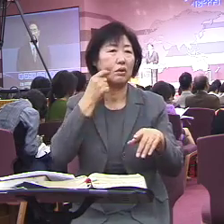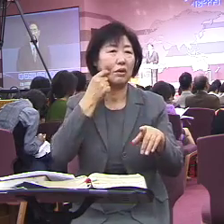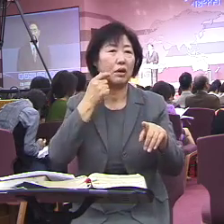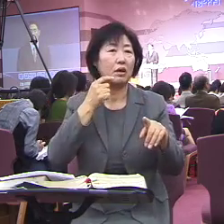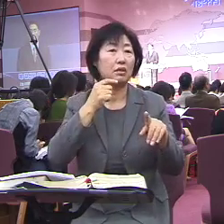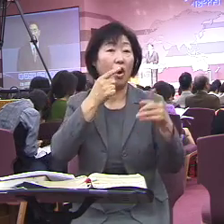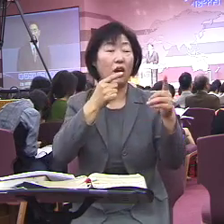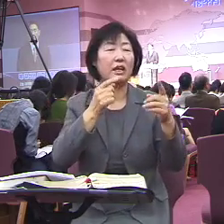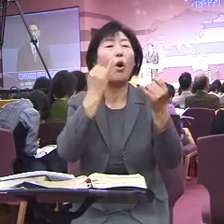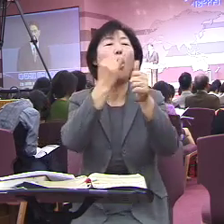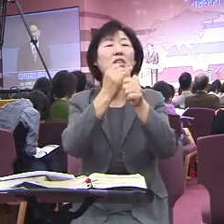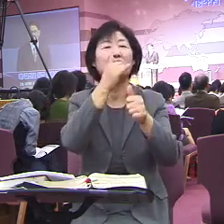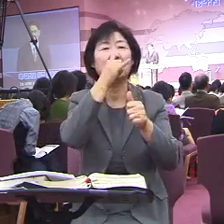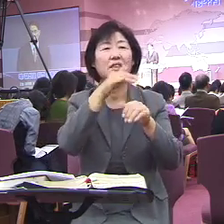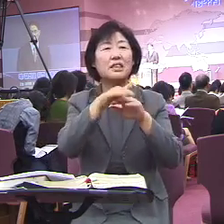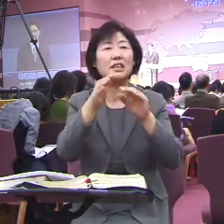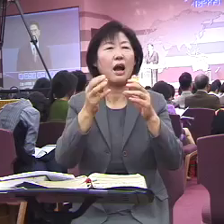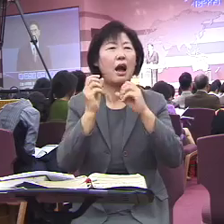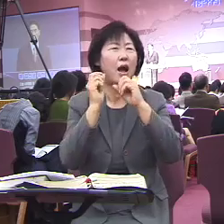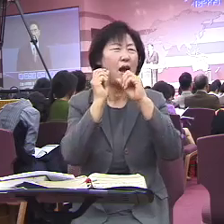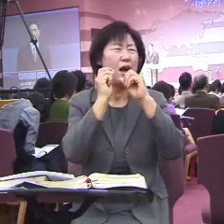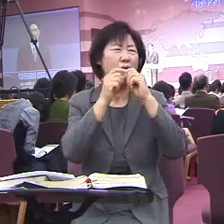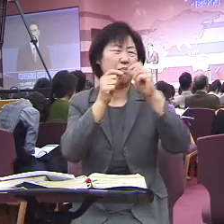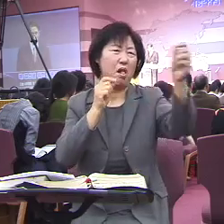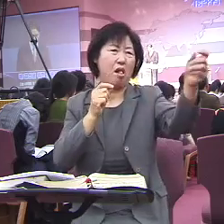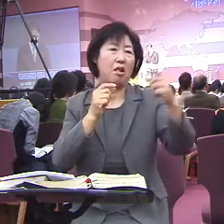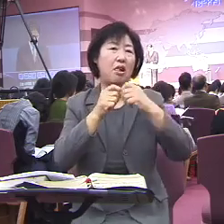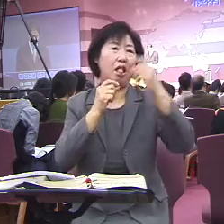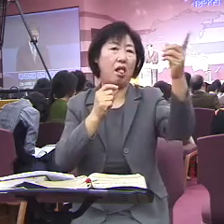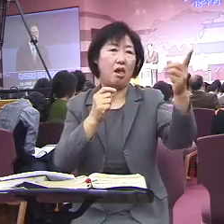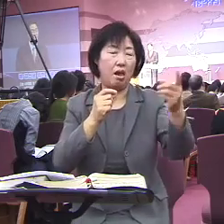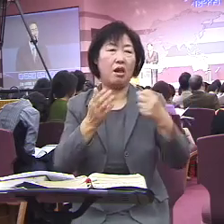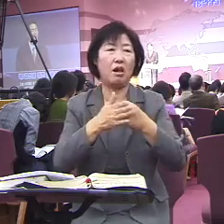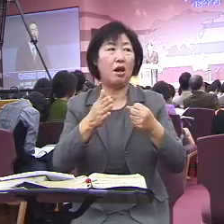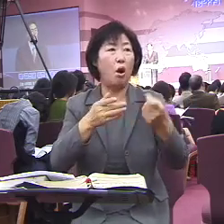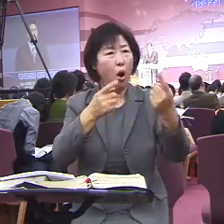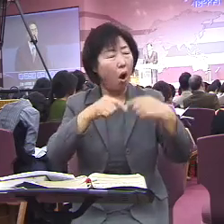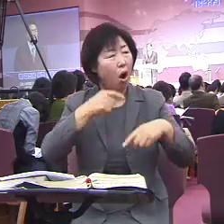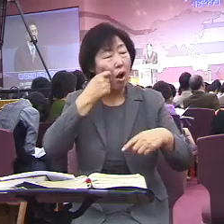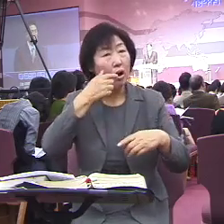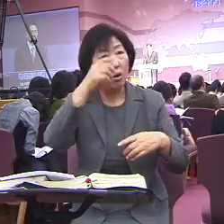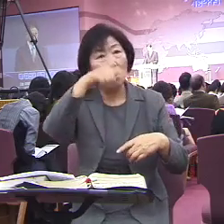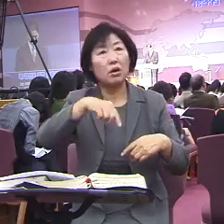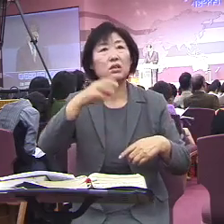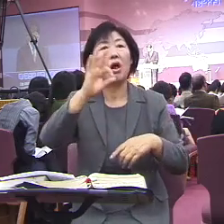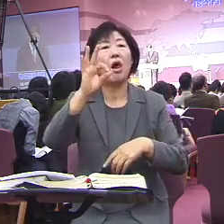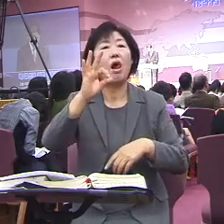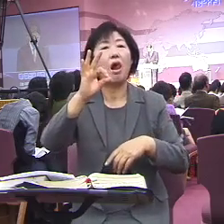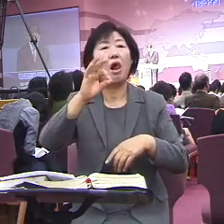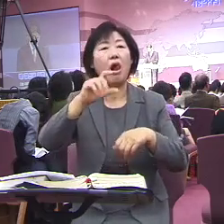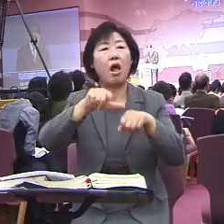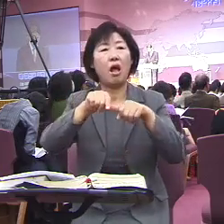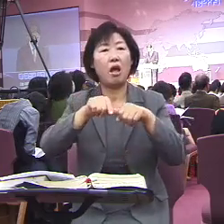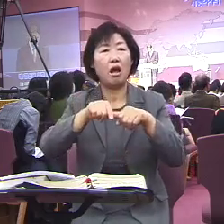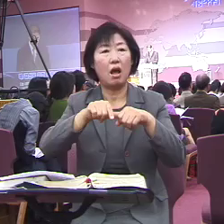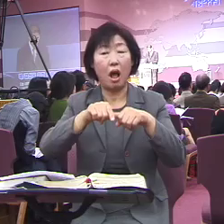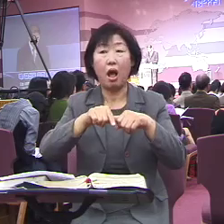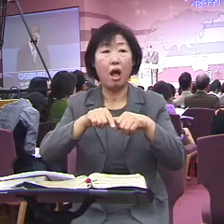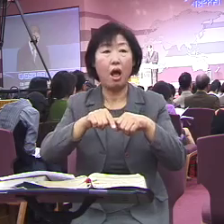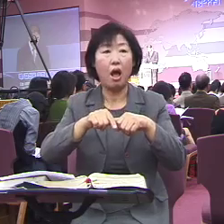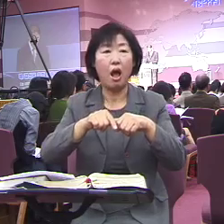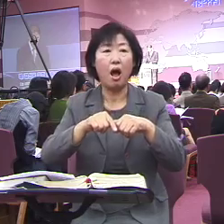한마음으로 온 교회가 이루어질 수 있는 하나님의 은혜를 달라고 함께 기도해 주시면 진심으로